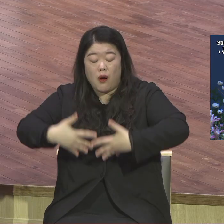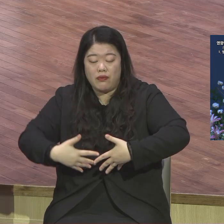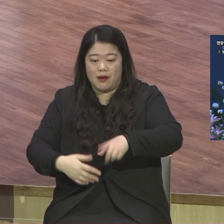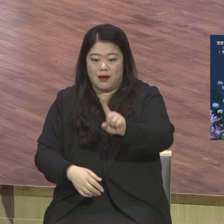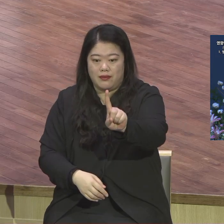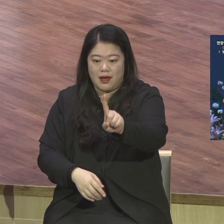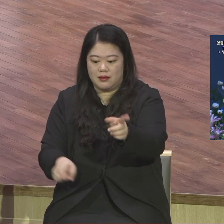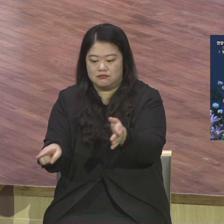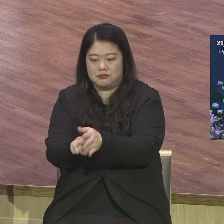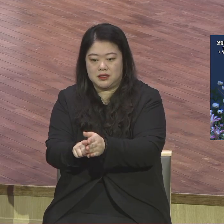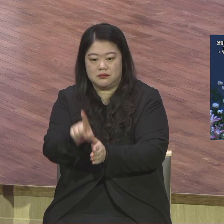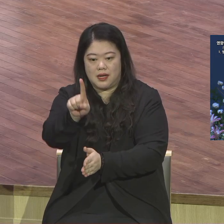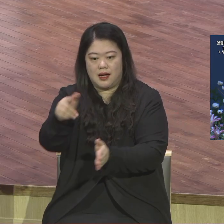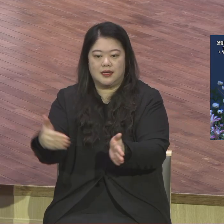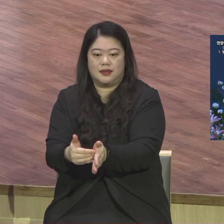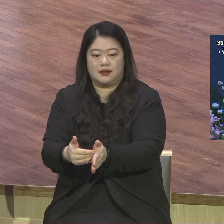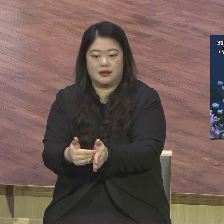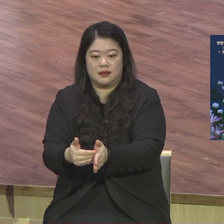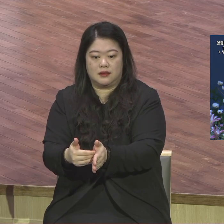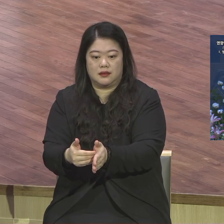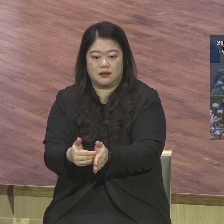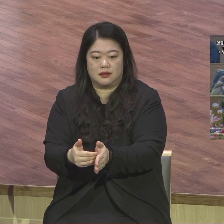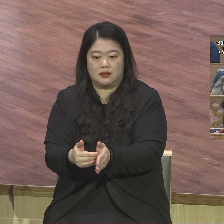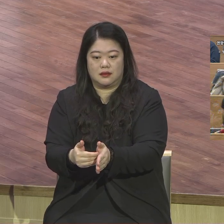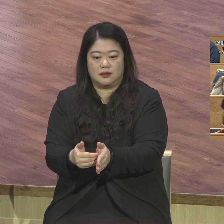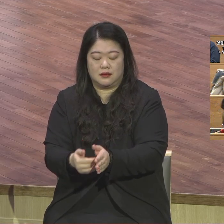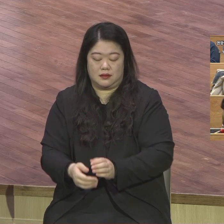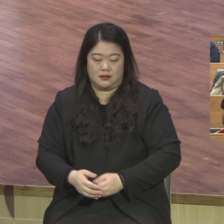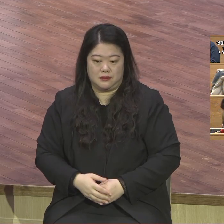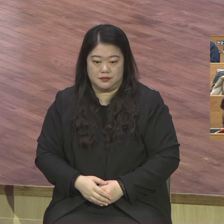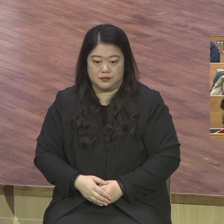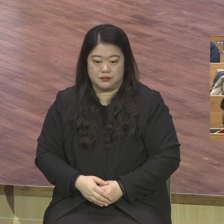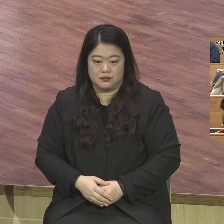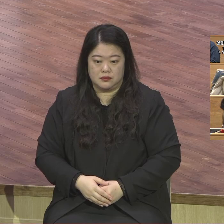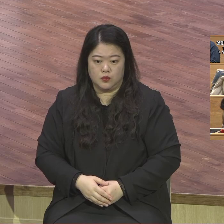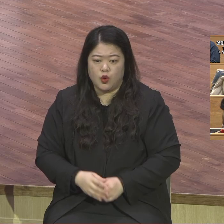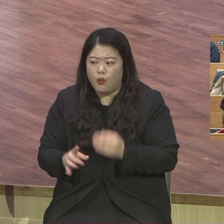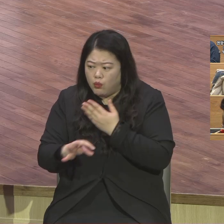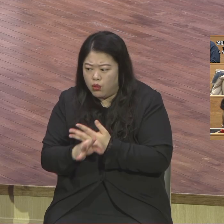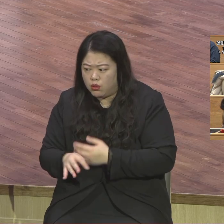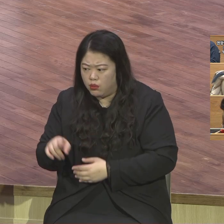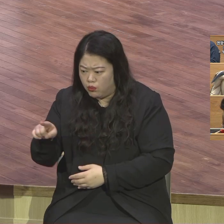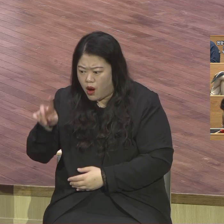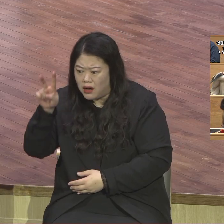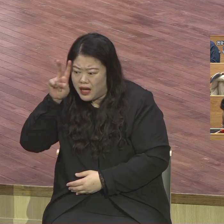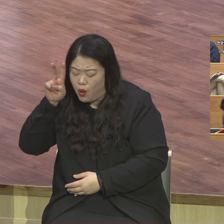그러면 야고보가 언급하고 있는 행함은 어떤 의미인가? 야고보가 말하는 행함은 율법의 행위가